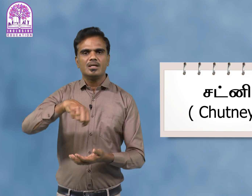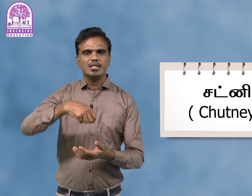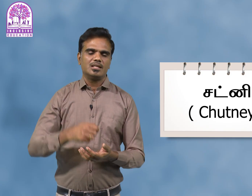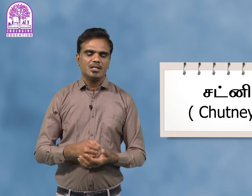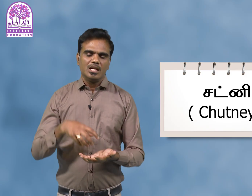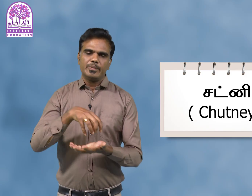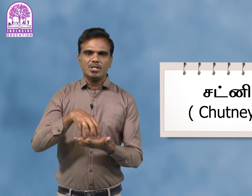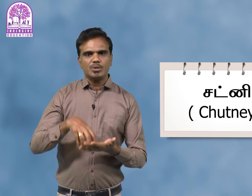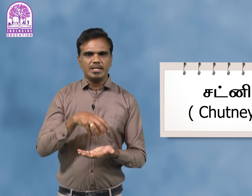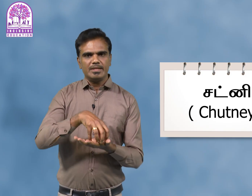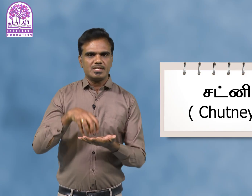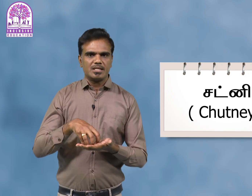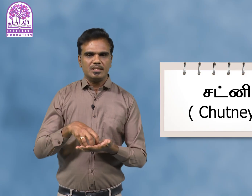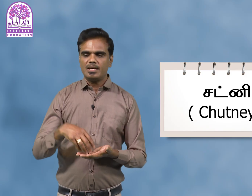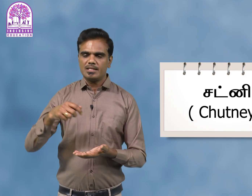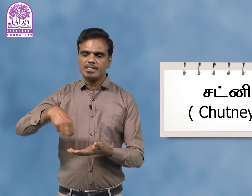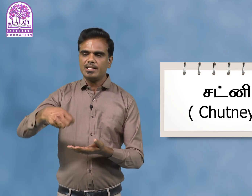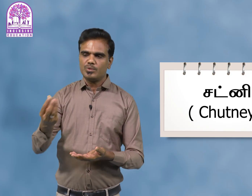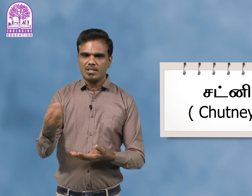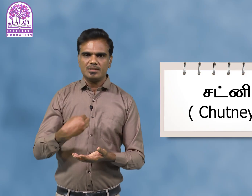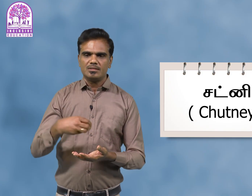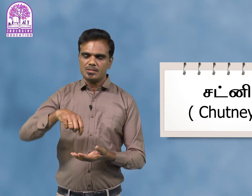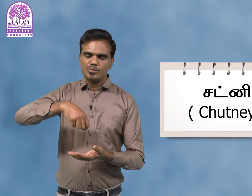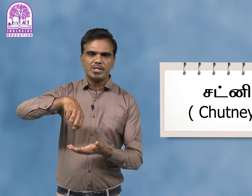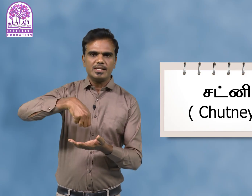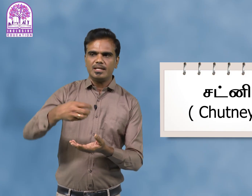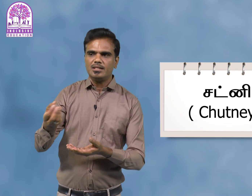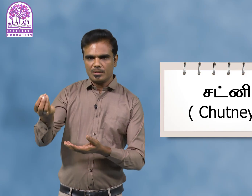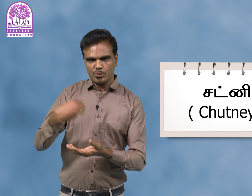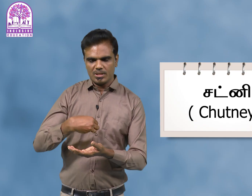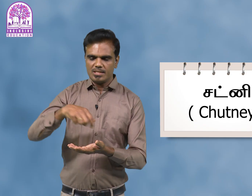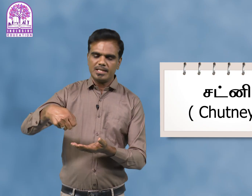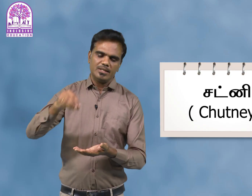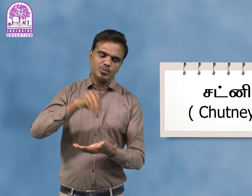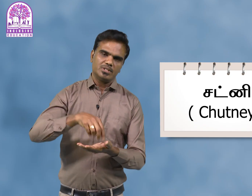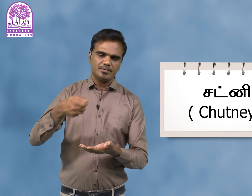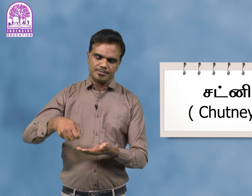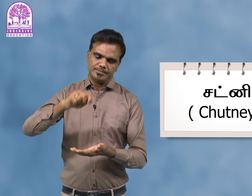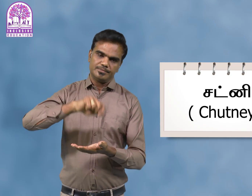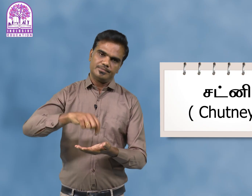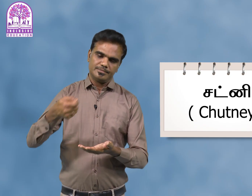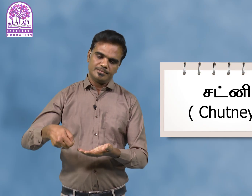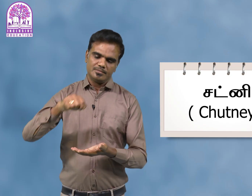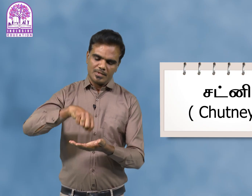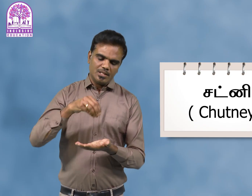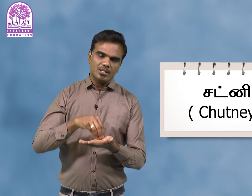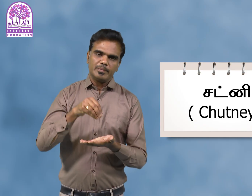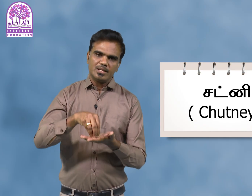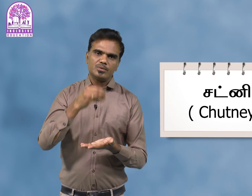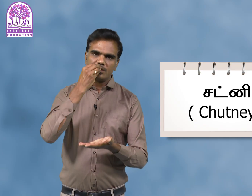சட்னி இப்போ வந்து நான் இட்லி வச்சுருக்கேன், அதுக்கு சட்னி கொடுங்க, சட்னி கொடுங்க, சட்னியும் ஊற்றுங்க. என்ன பண்ணுறேன், தொட்டு